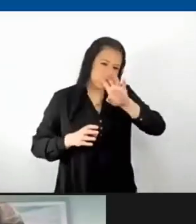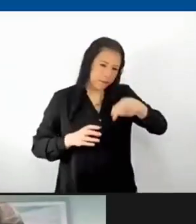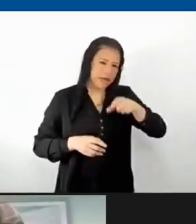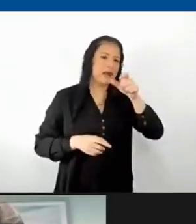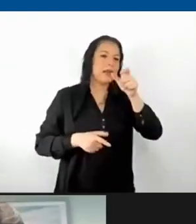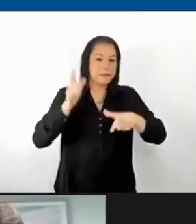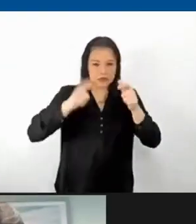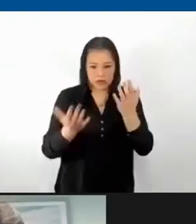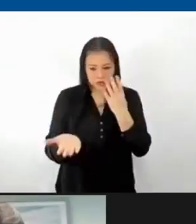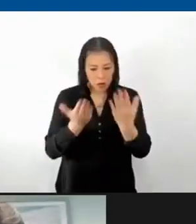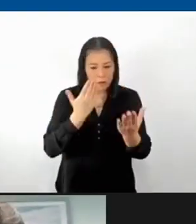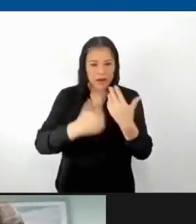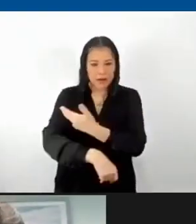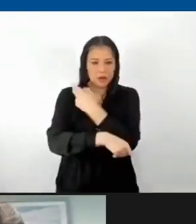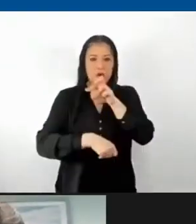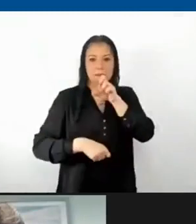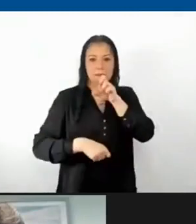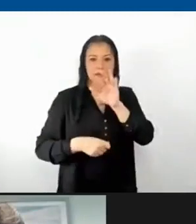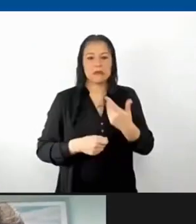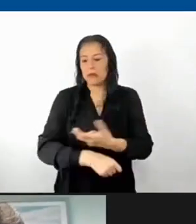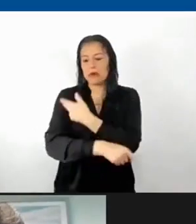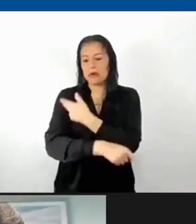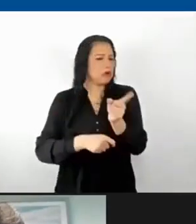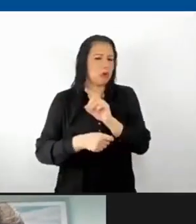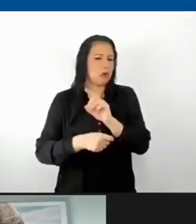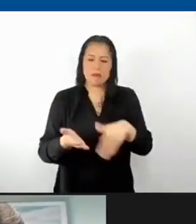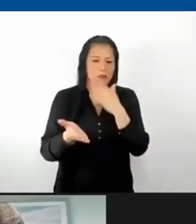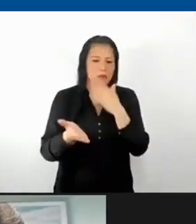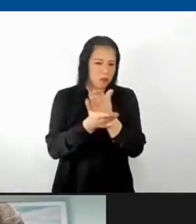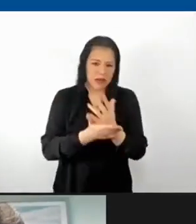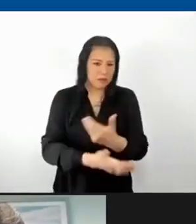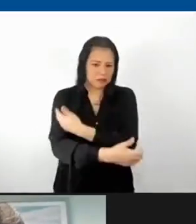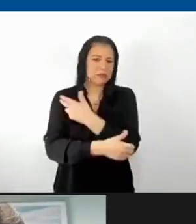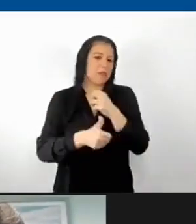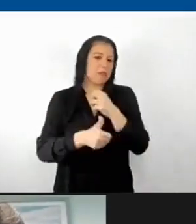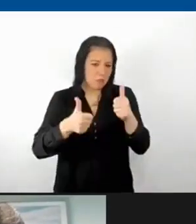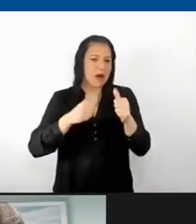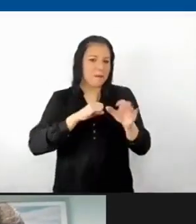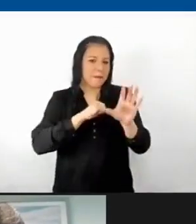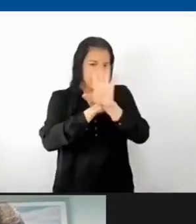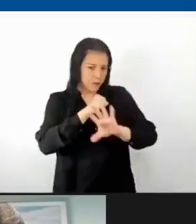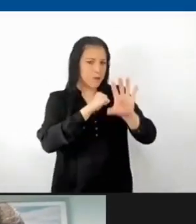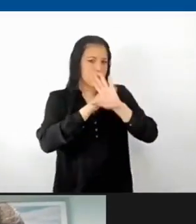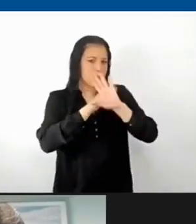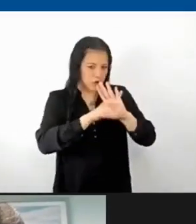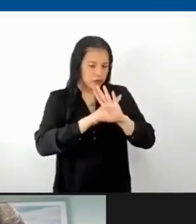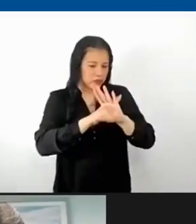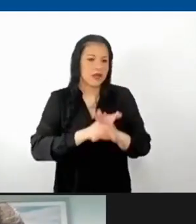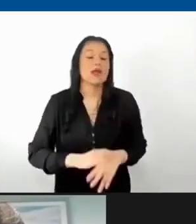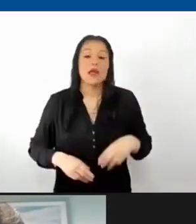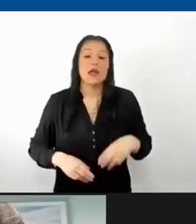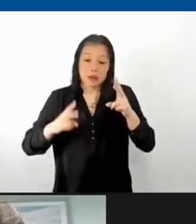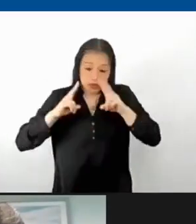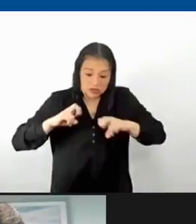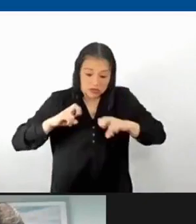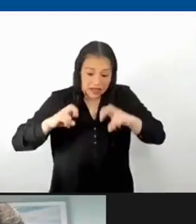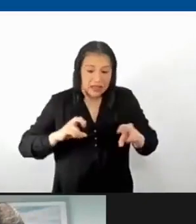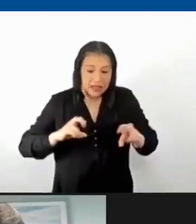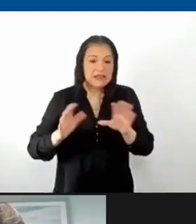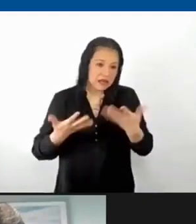placebo, la vacuna no causa mayor toxicidad y causa una buena defensa. De tal modo que por los estudios que se han hecho hasta